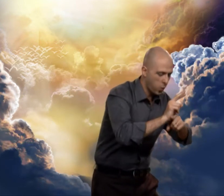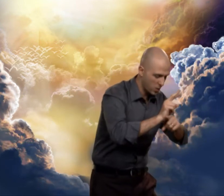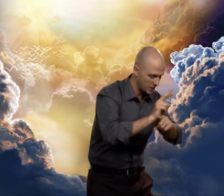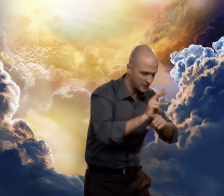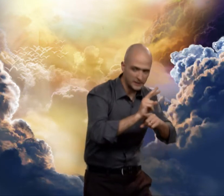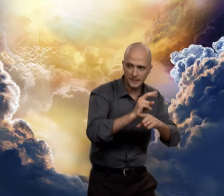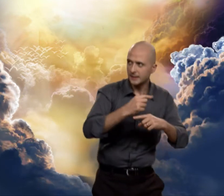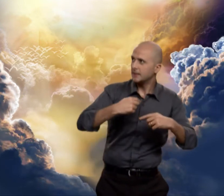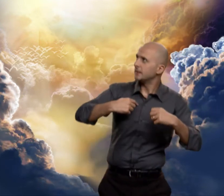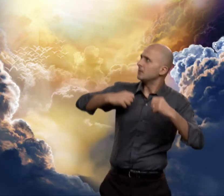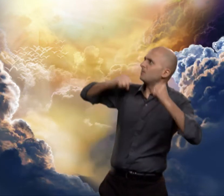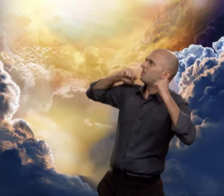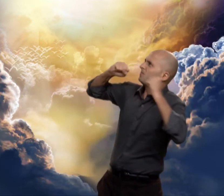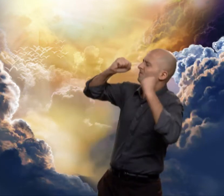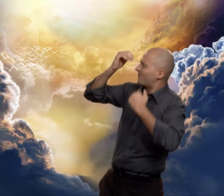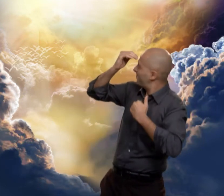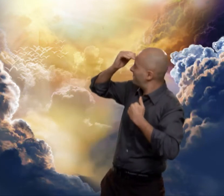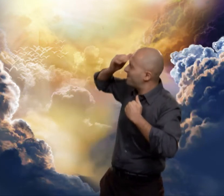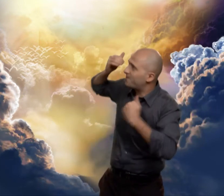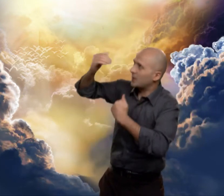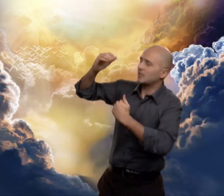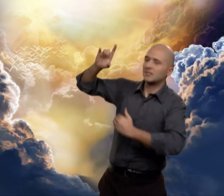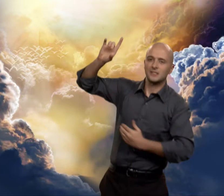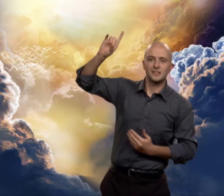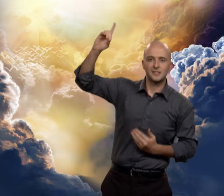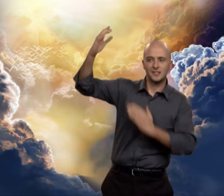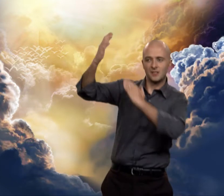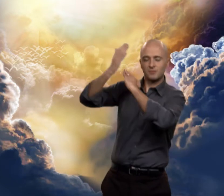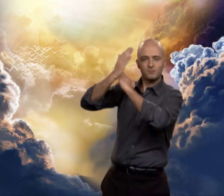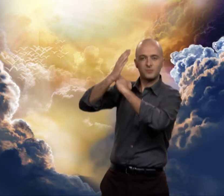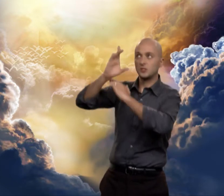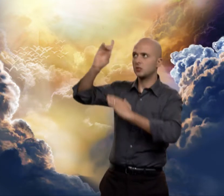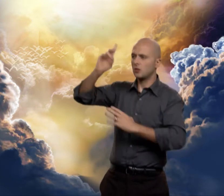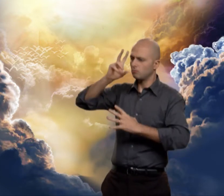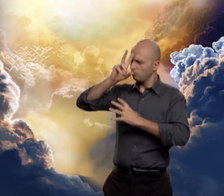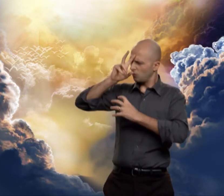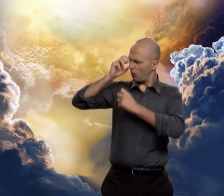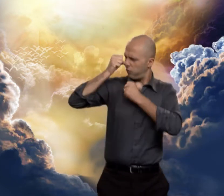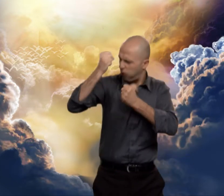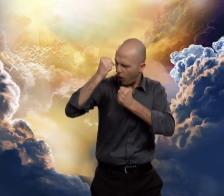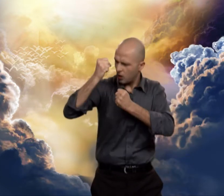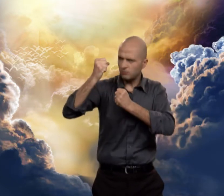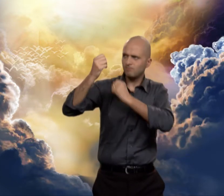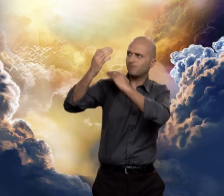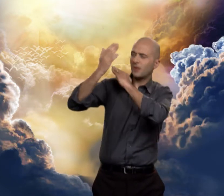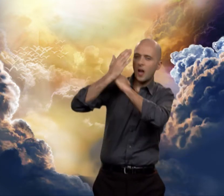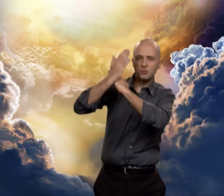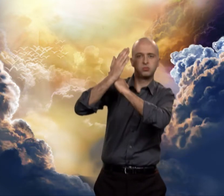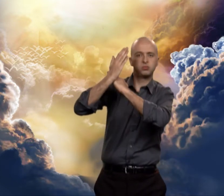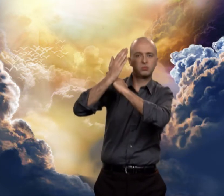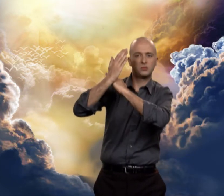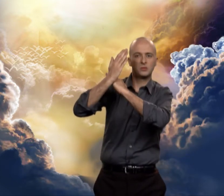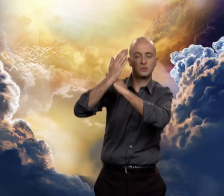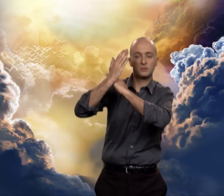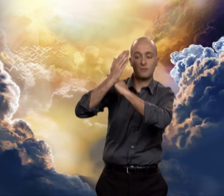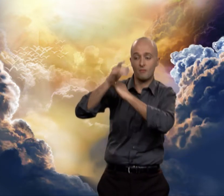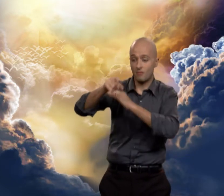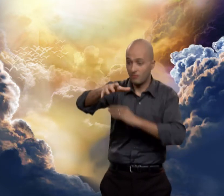festa sagrada. Seus corações se regozijarão como quando se vai ao monte do Senhor, a rocha de Israel.